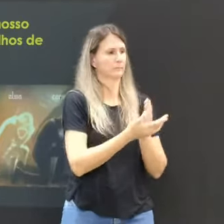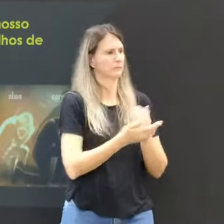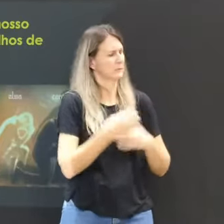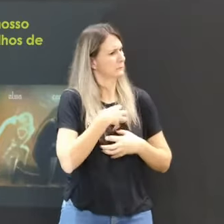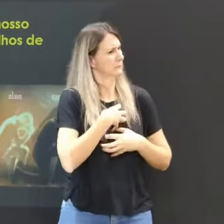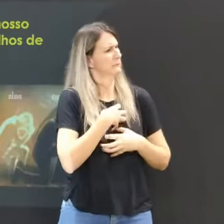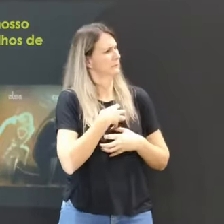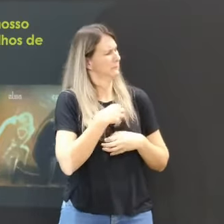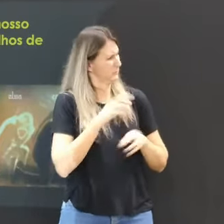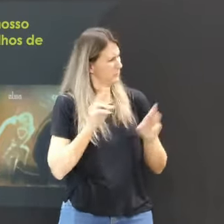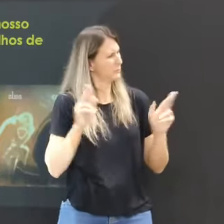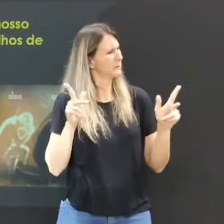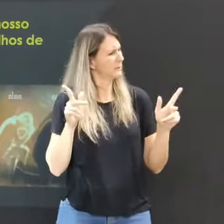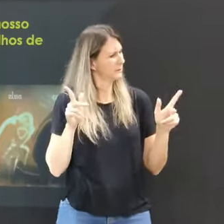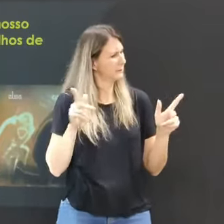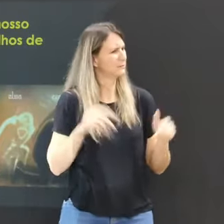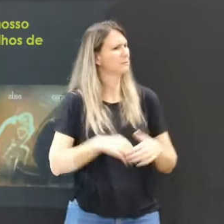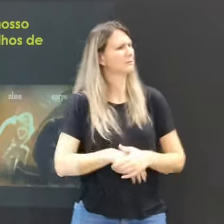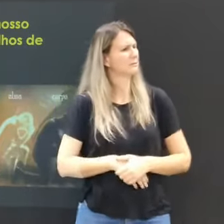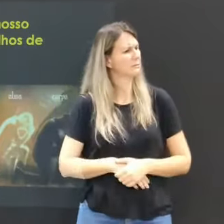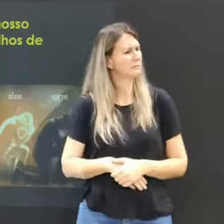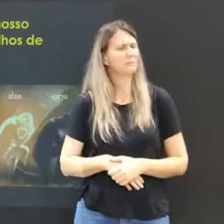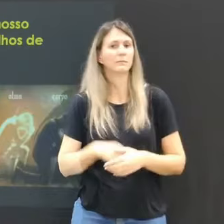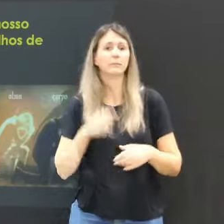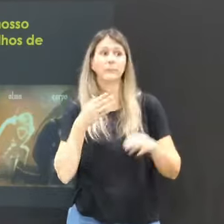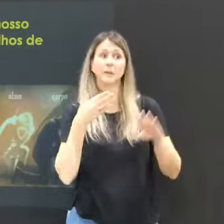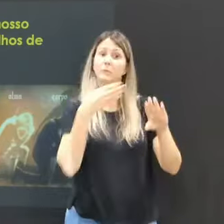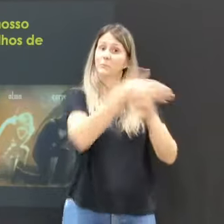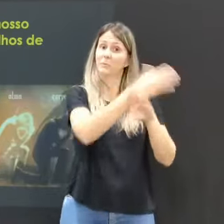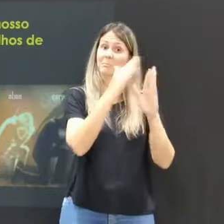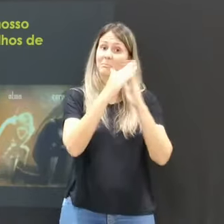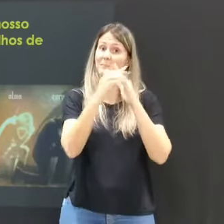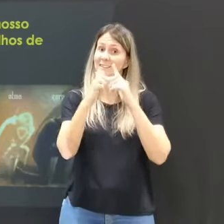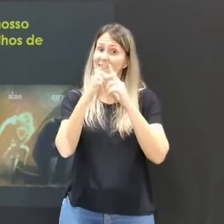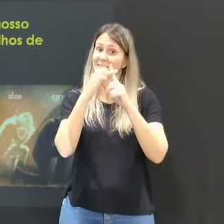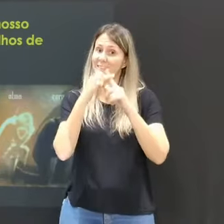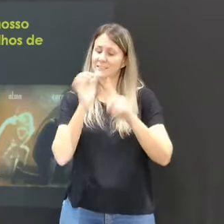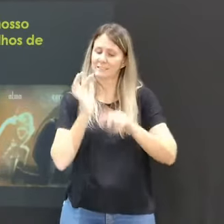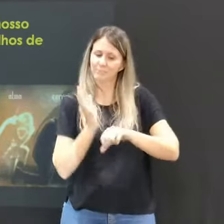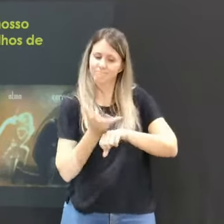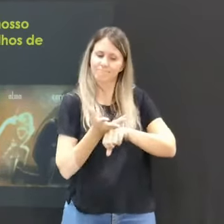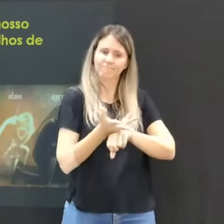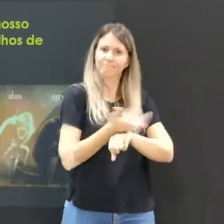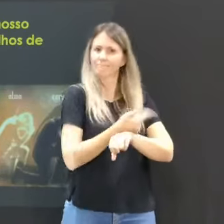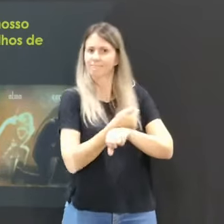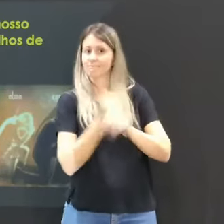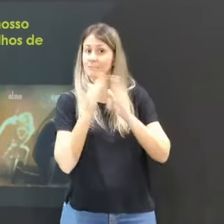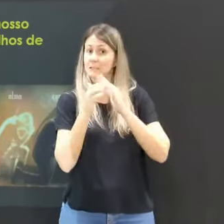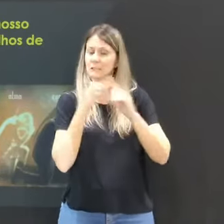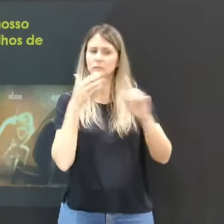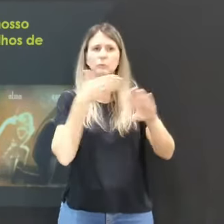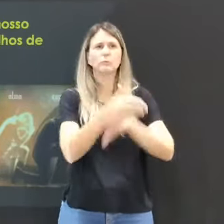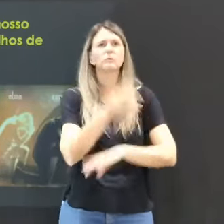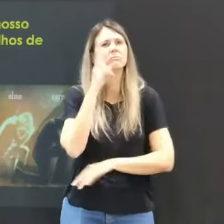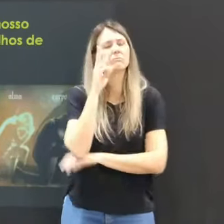Deus. E você percebe que é algo diferente. Aí você frequenta uma igreja, você começa a participar de um